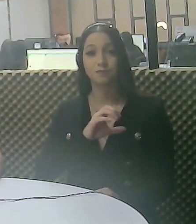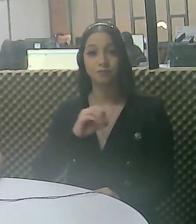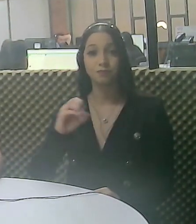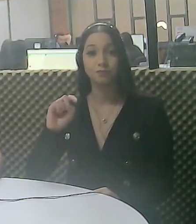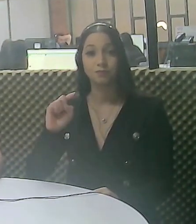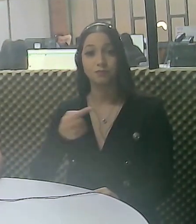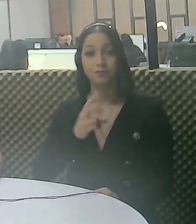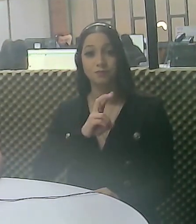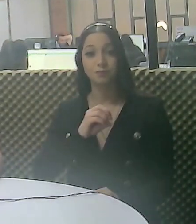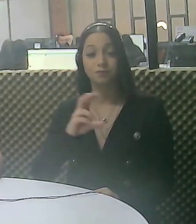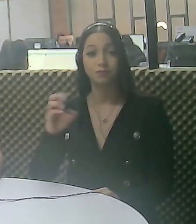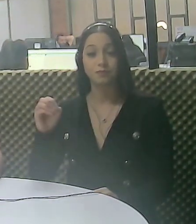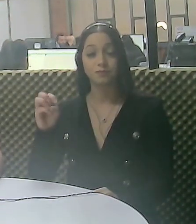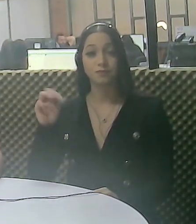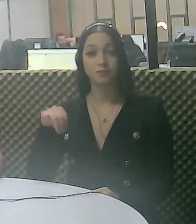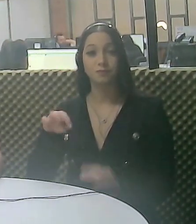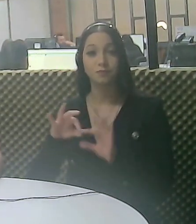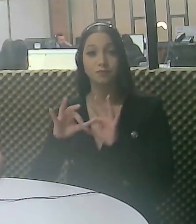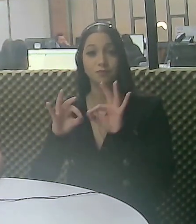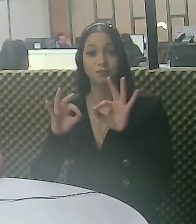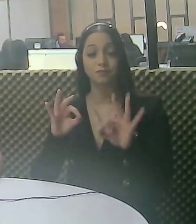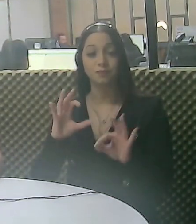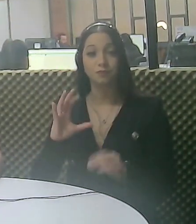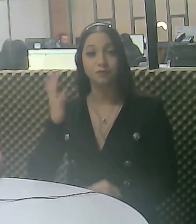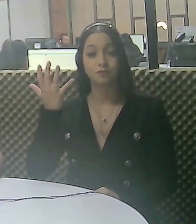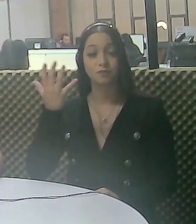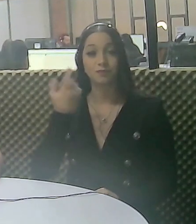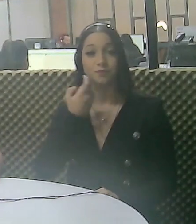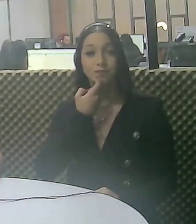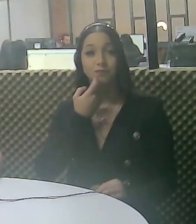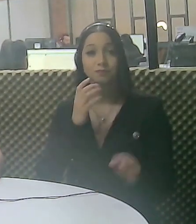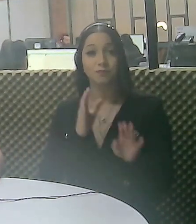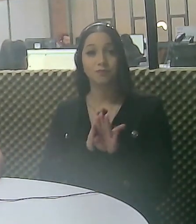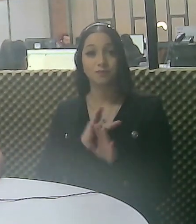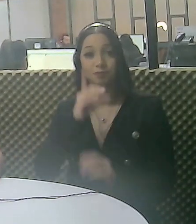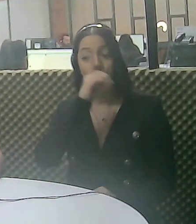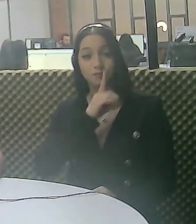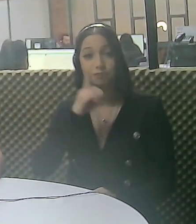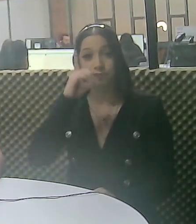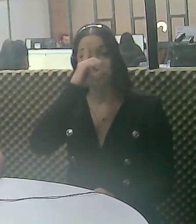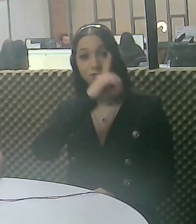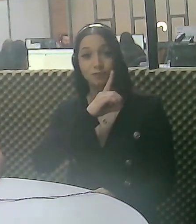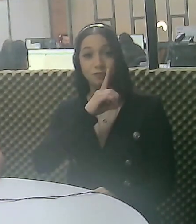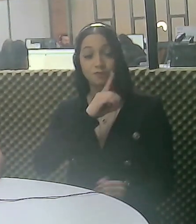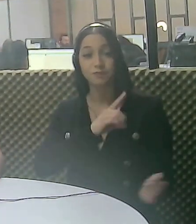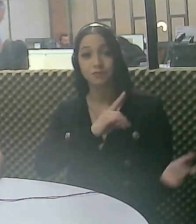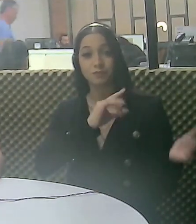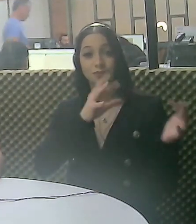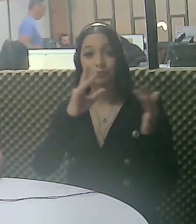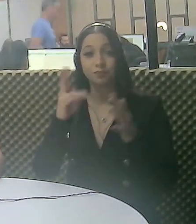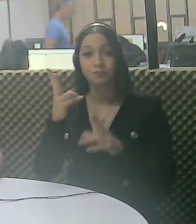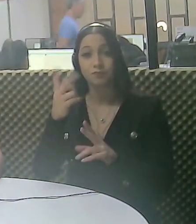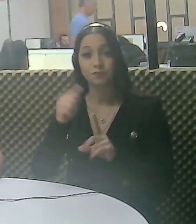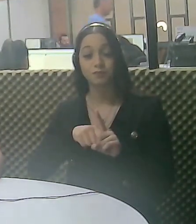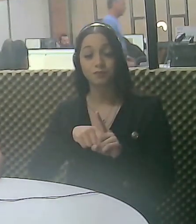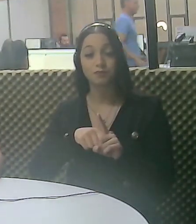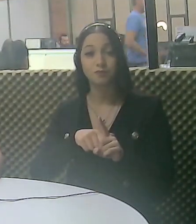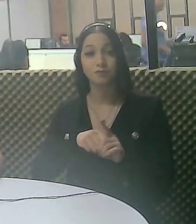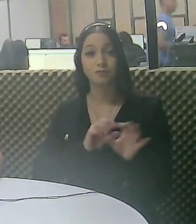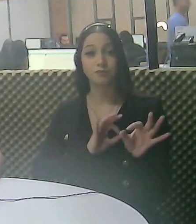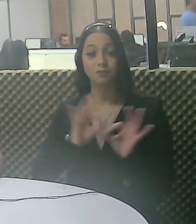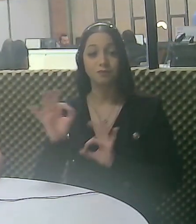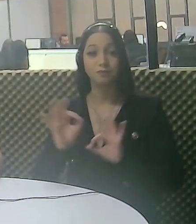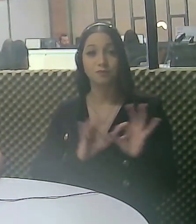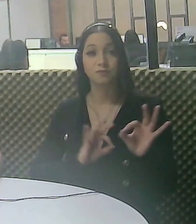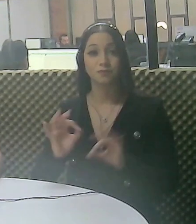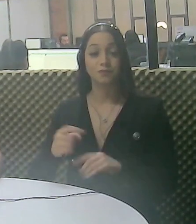1.500 metros rasos, que acontecem entre esta sexta-feira e domingo. Ao longo dos últimos 2 meses, para se preparar